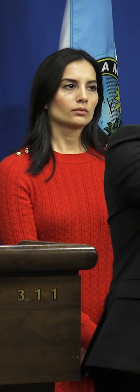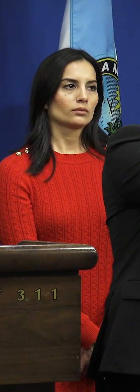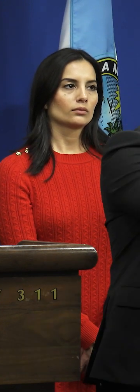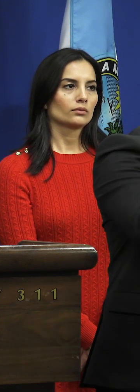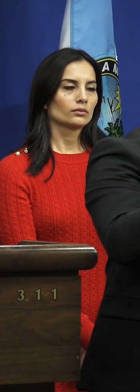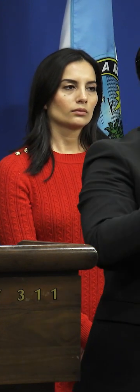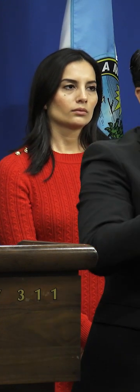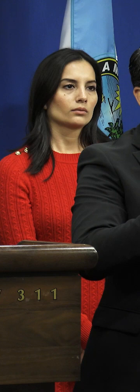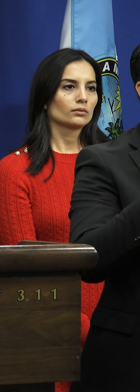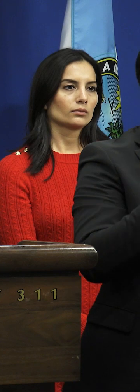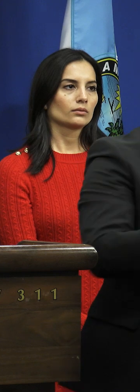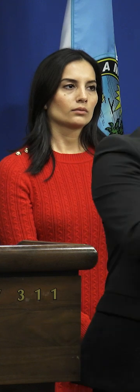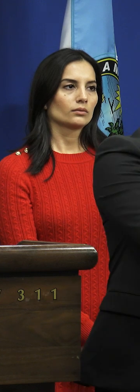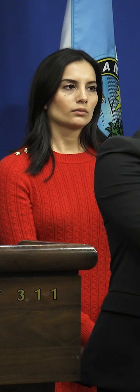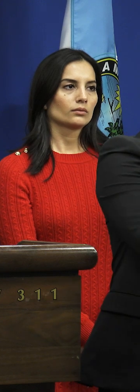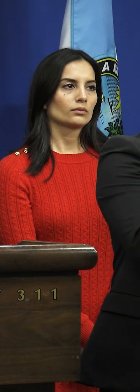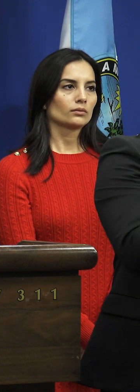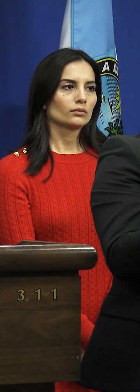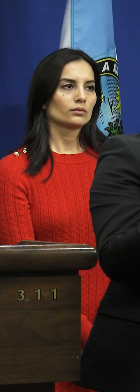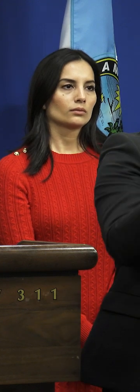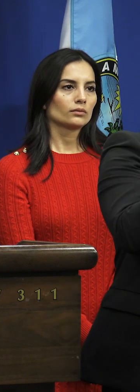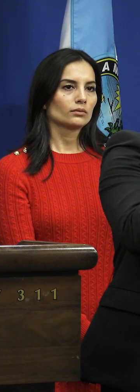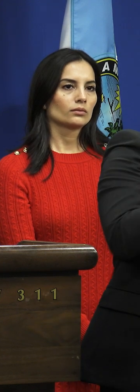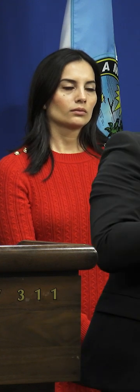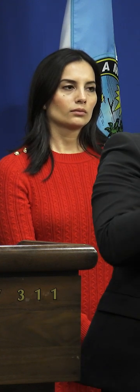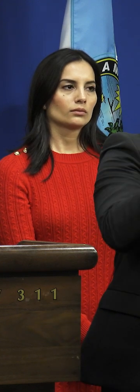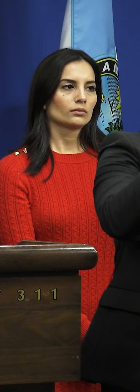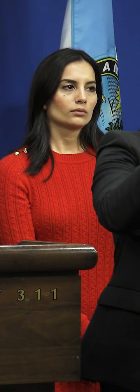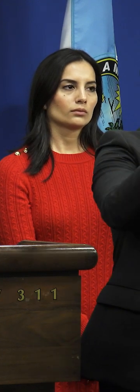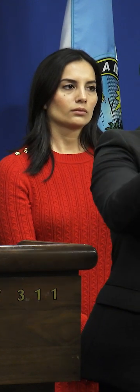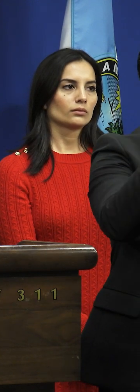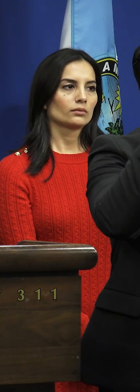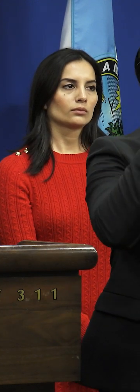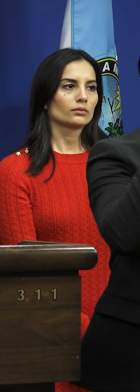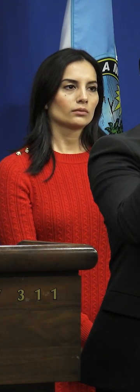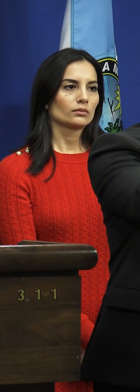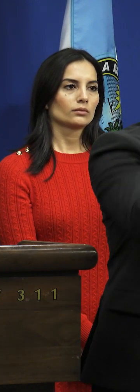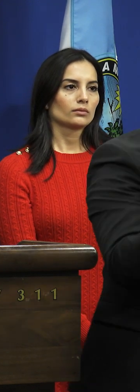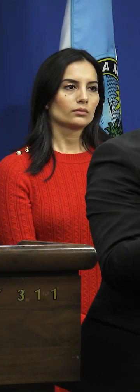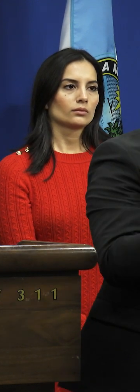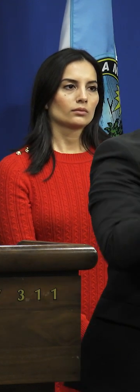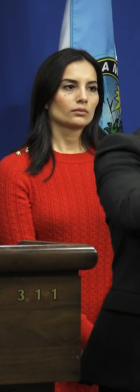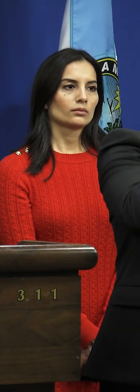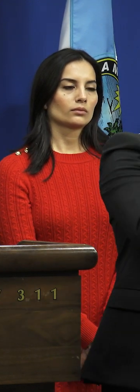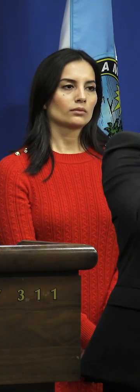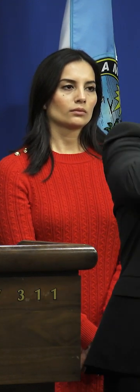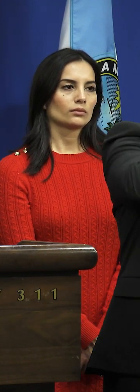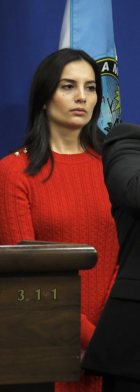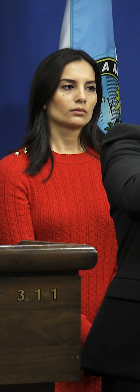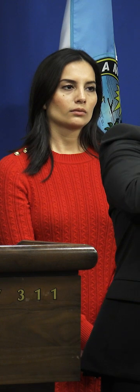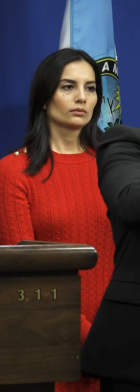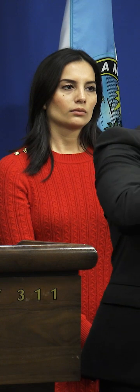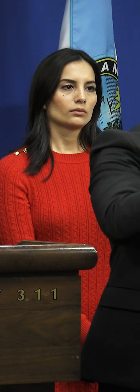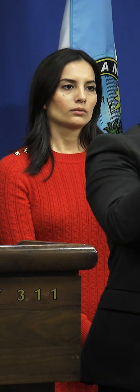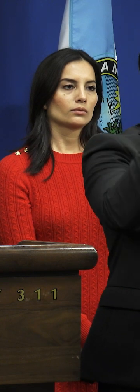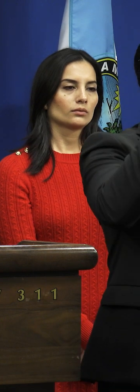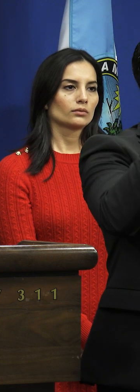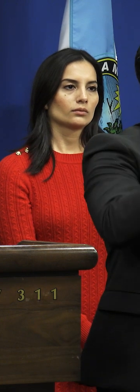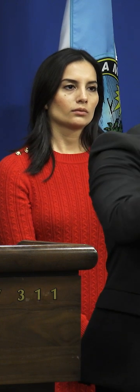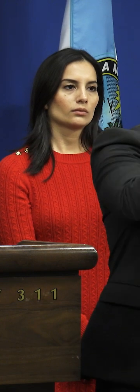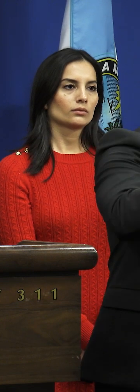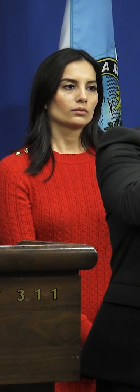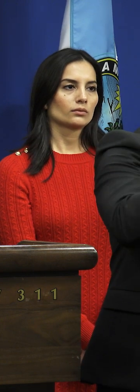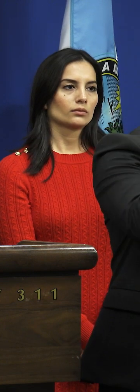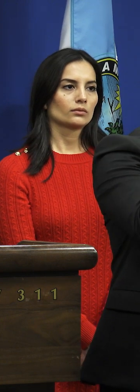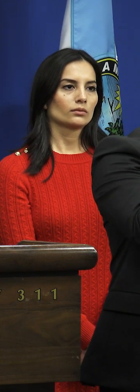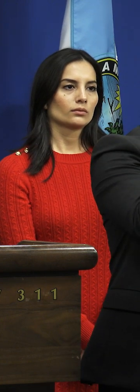demás parques serán reprogramados a una fecha al futuro. Todas las inspecciones del Departamento de Construcción de